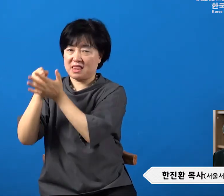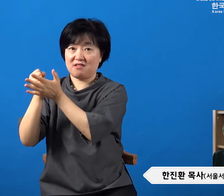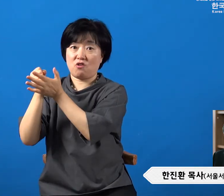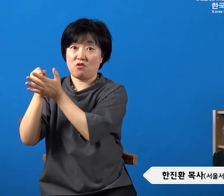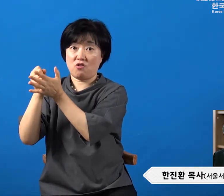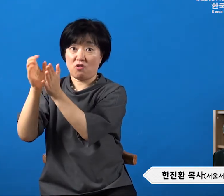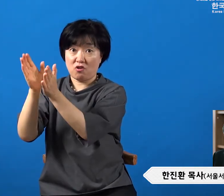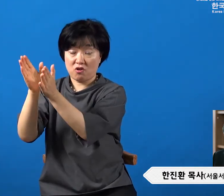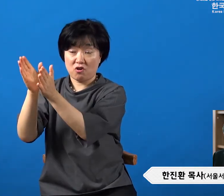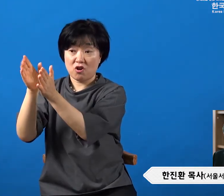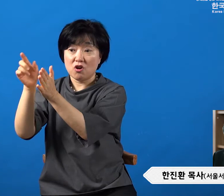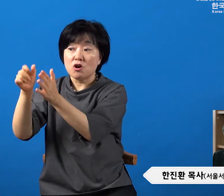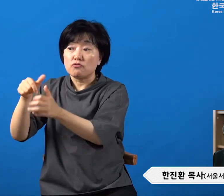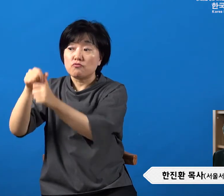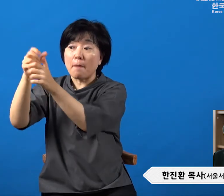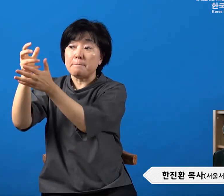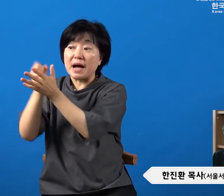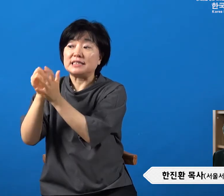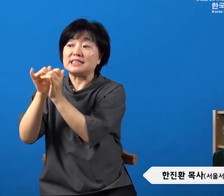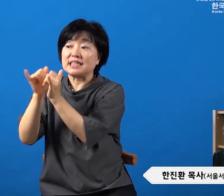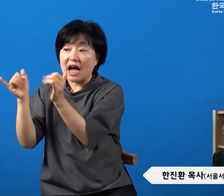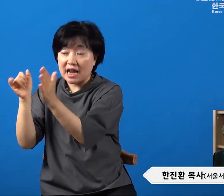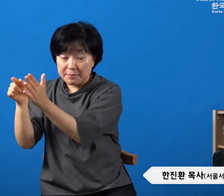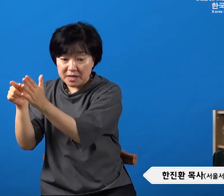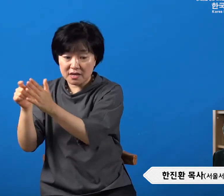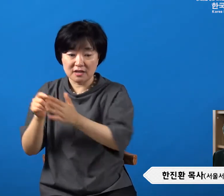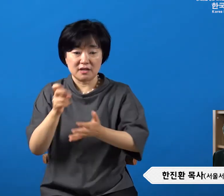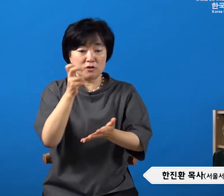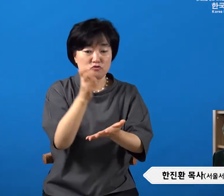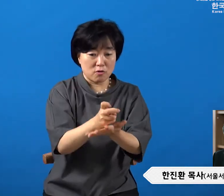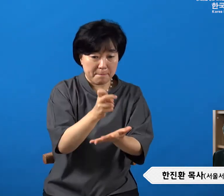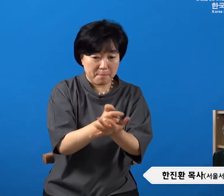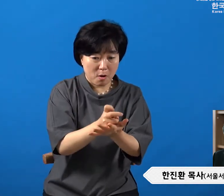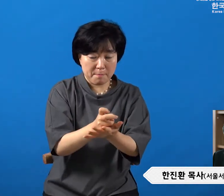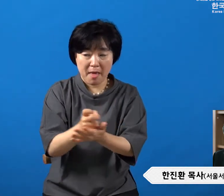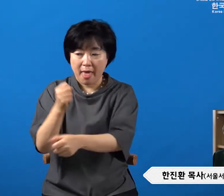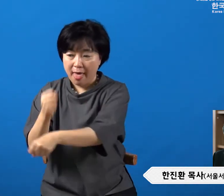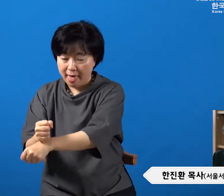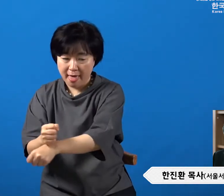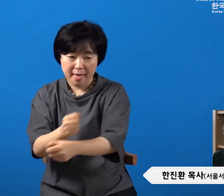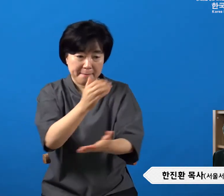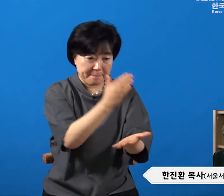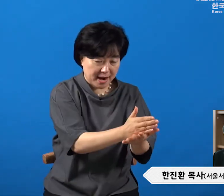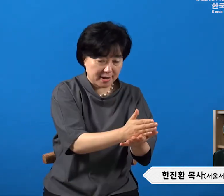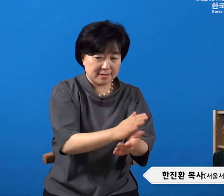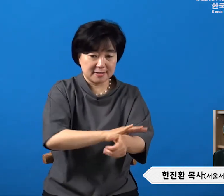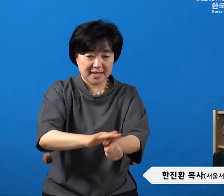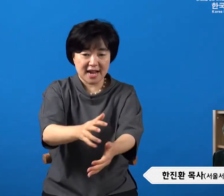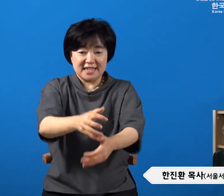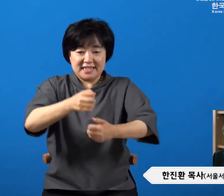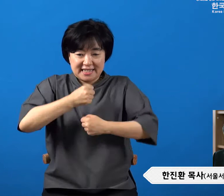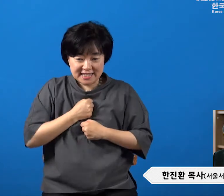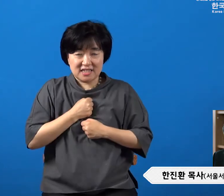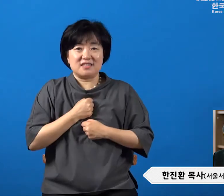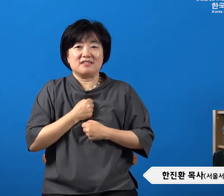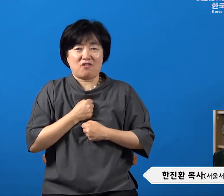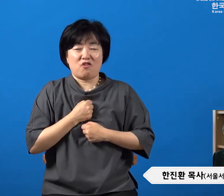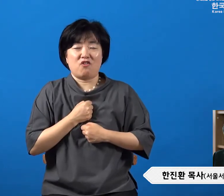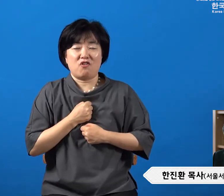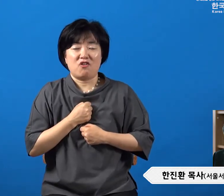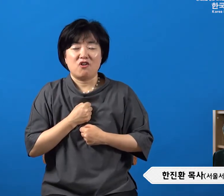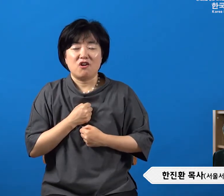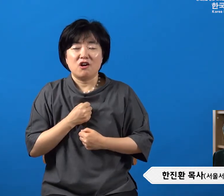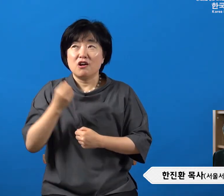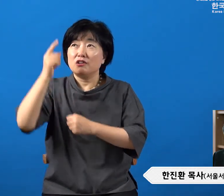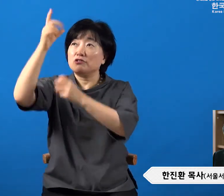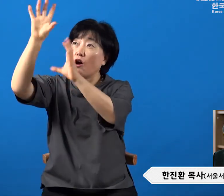구원받은 사람이라면, 천국 백성이라면 율법을 계속 지켜야 됩니다. 천국 백성다운 거룩한 삶을